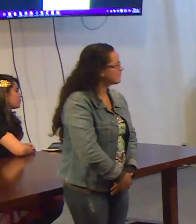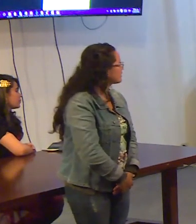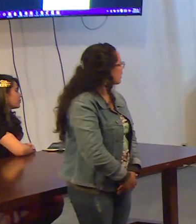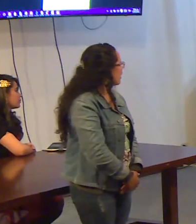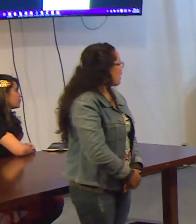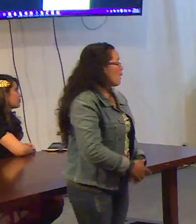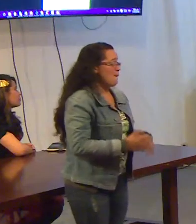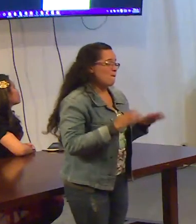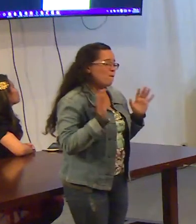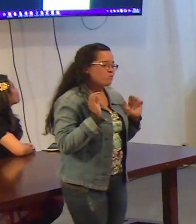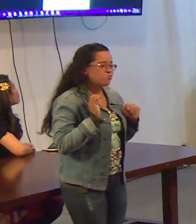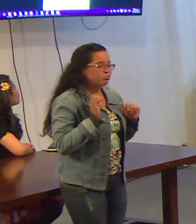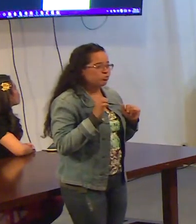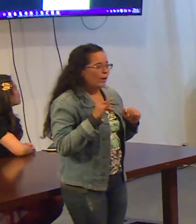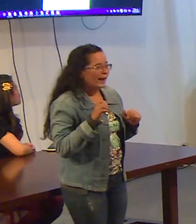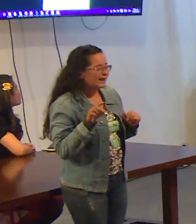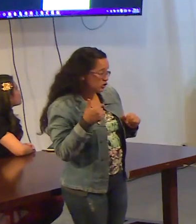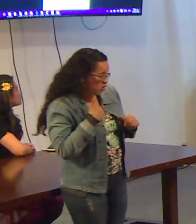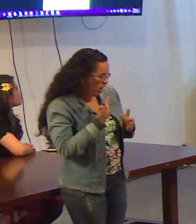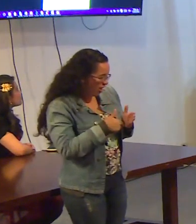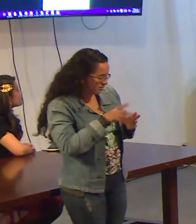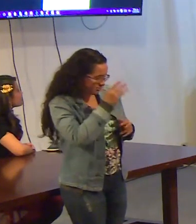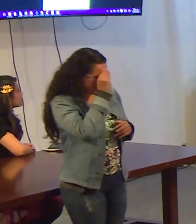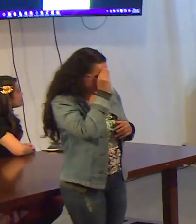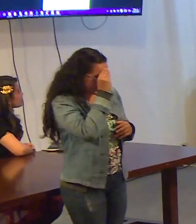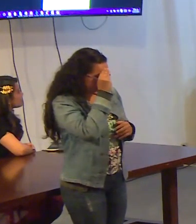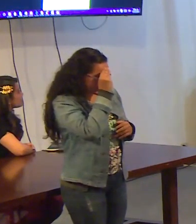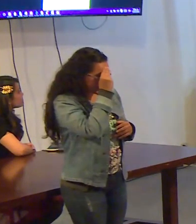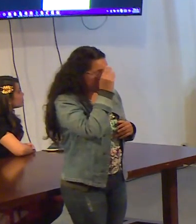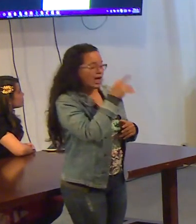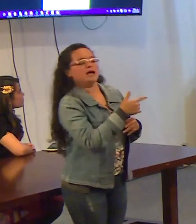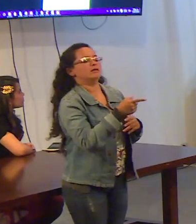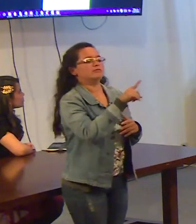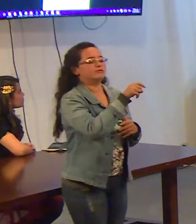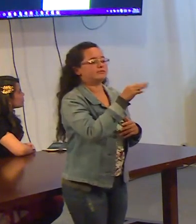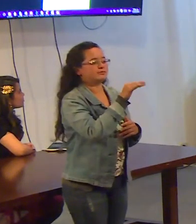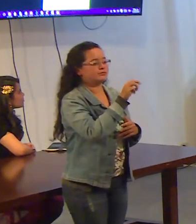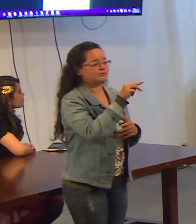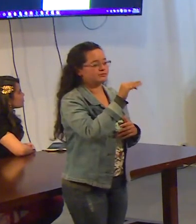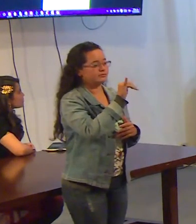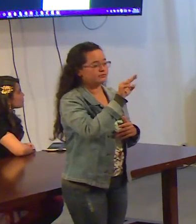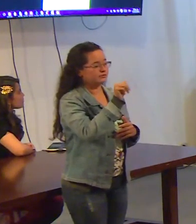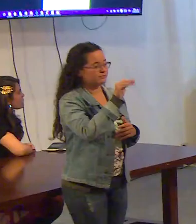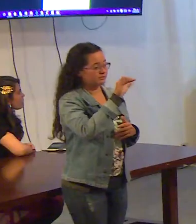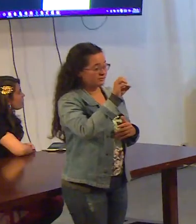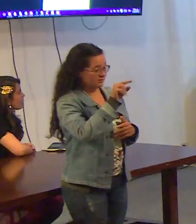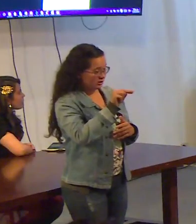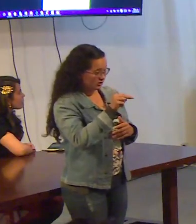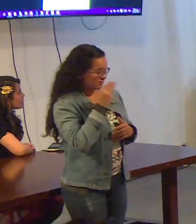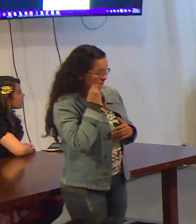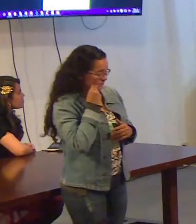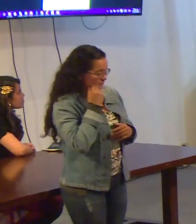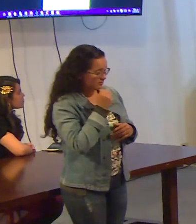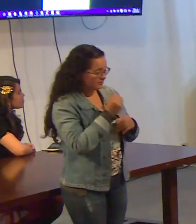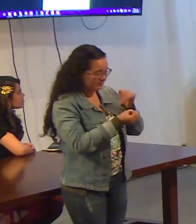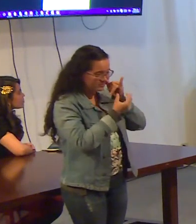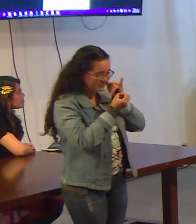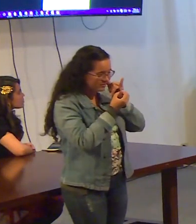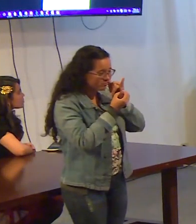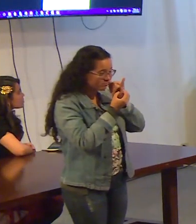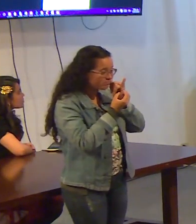pues yo qué aprendí con este proceso, que la sistematización de experiencias pedagógicas definitivamente permite algo que no hace